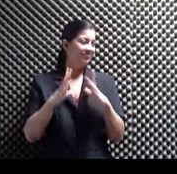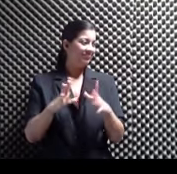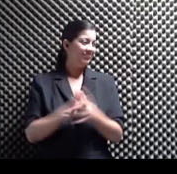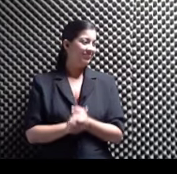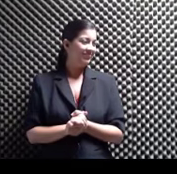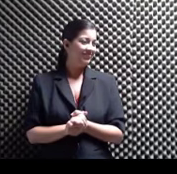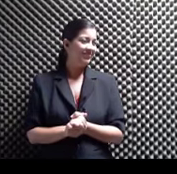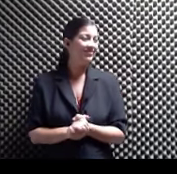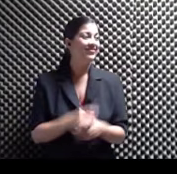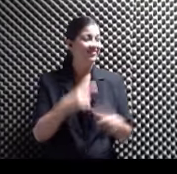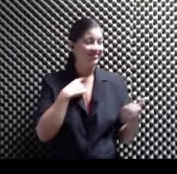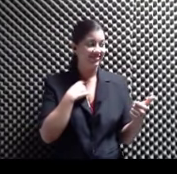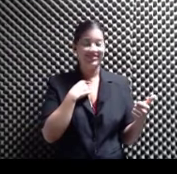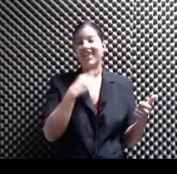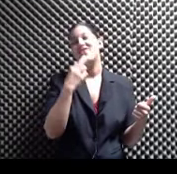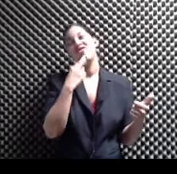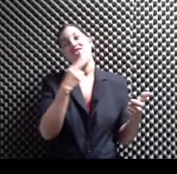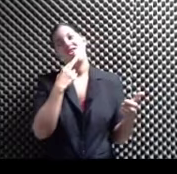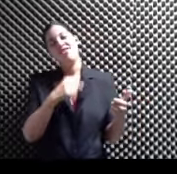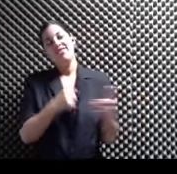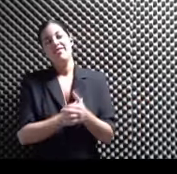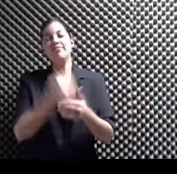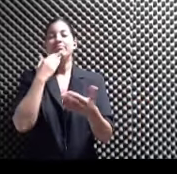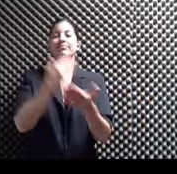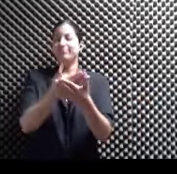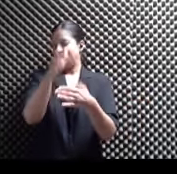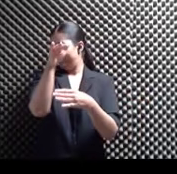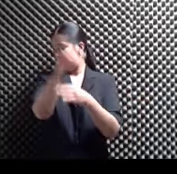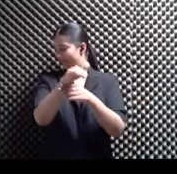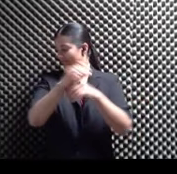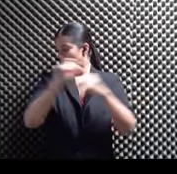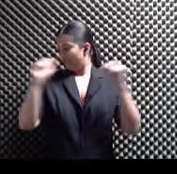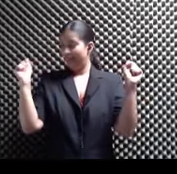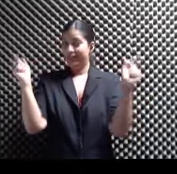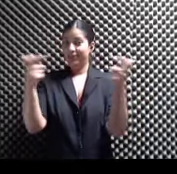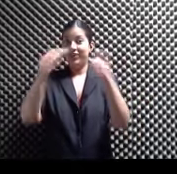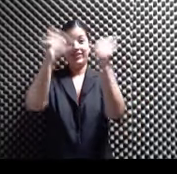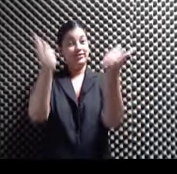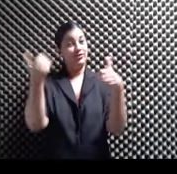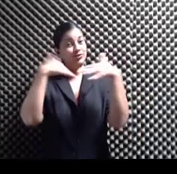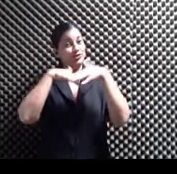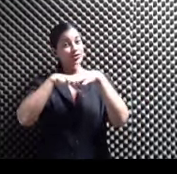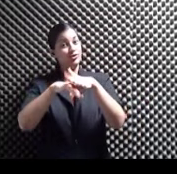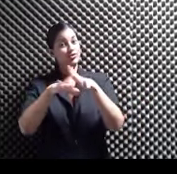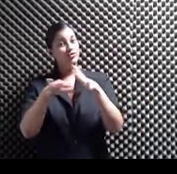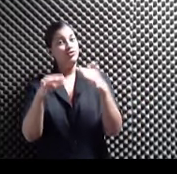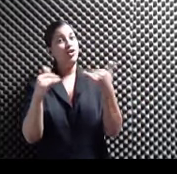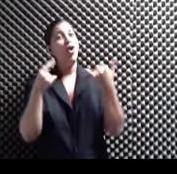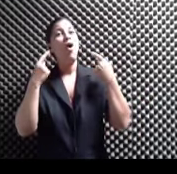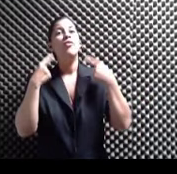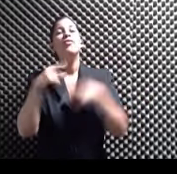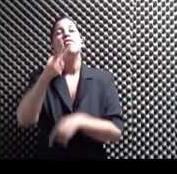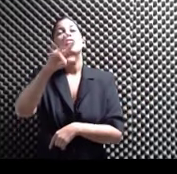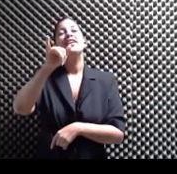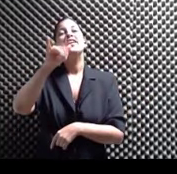¿Viste? Porque te tocó el micrófono colorado. Buenas noches. Tengan todos en Artefusión. Buena por Vintage 870